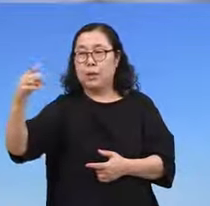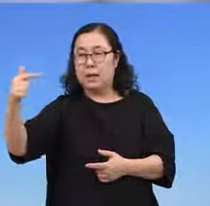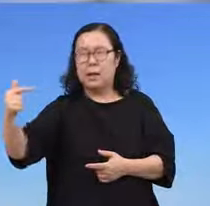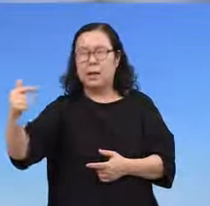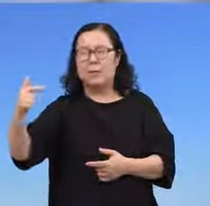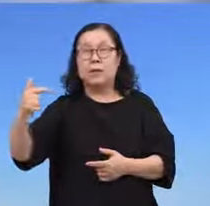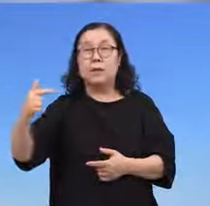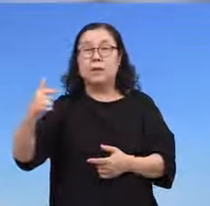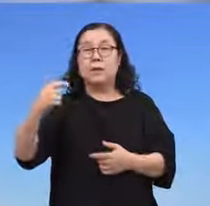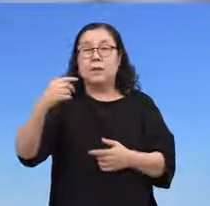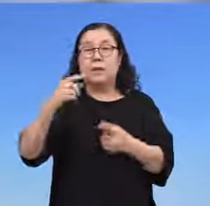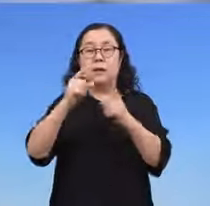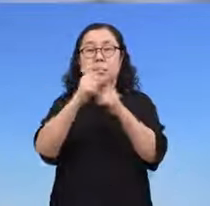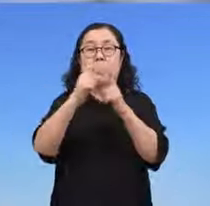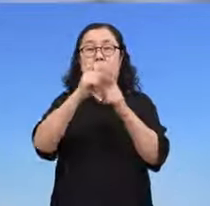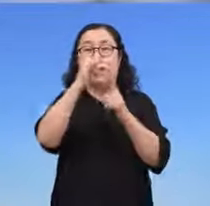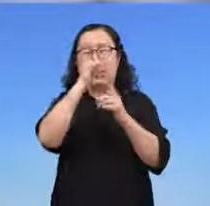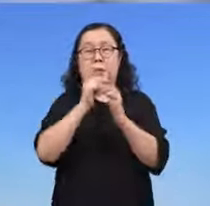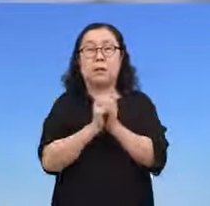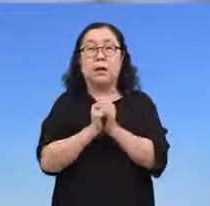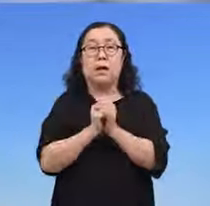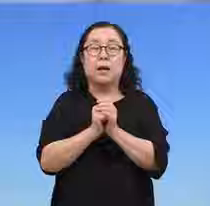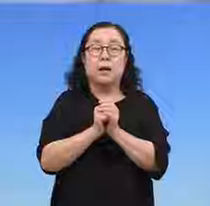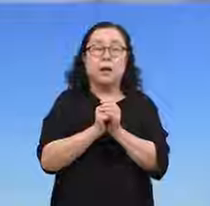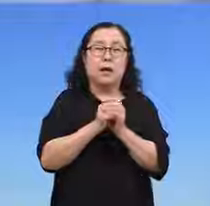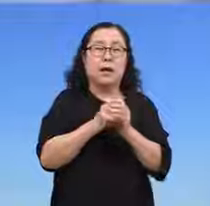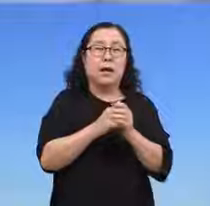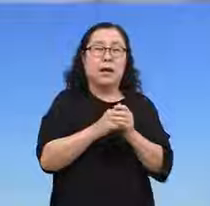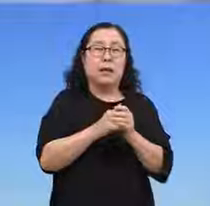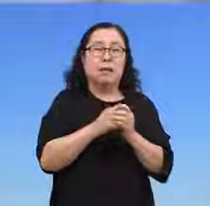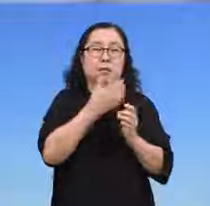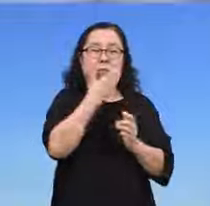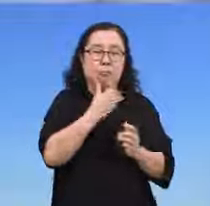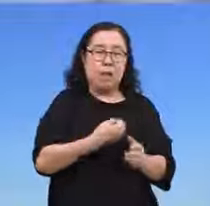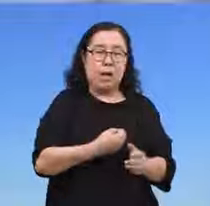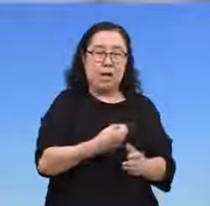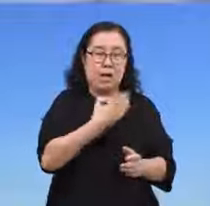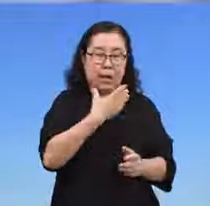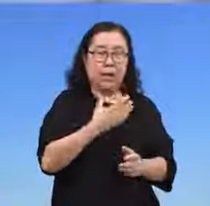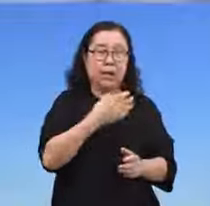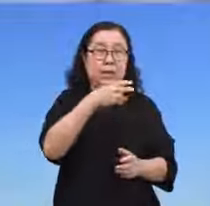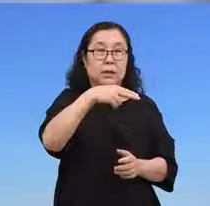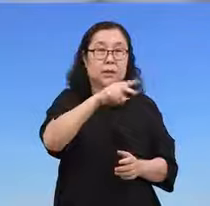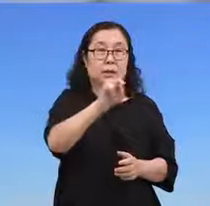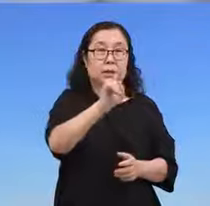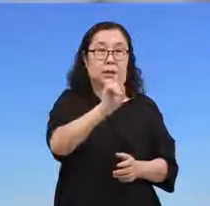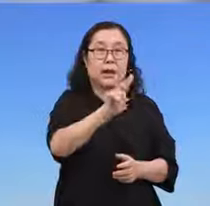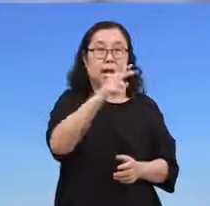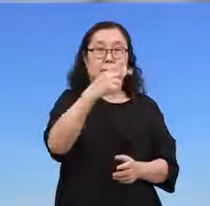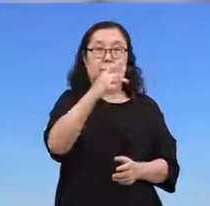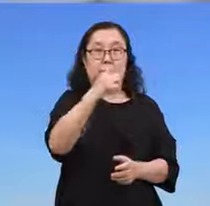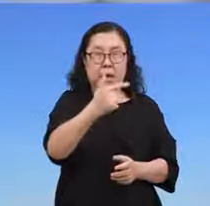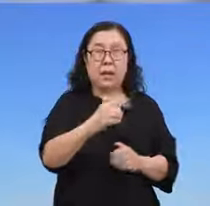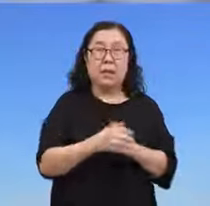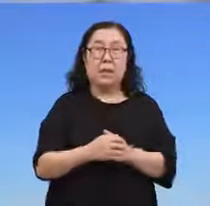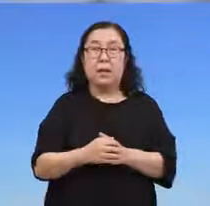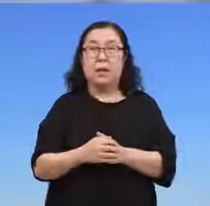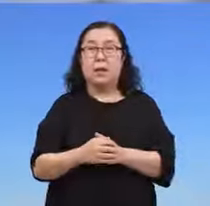손해, 불행 이런 뜻을 가지고 있는 샤덴이라는 단어하고 기쁨, 환희 이런 뜻을 가지고